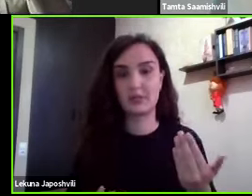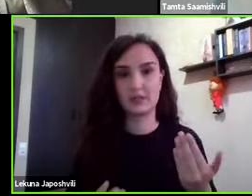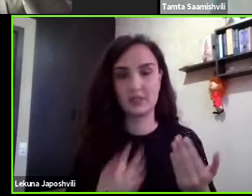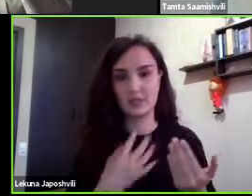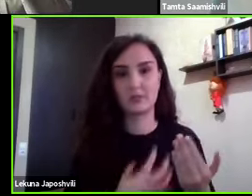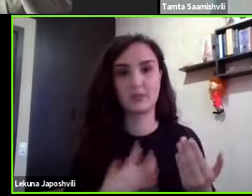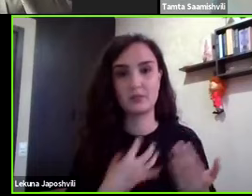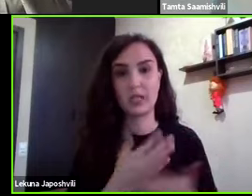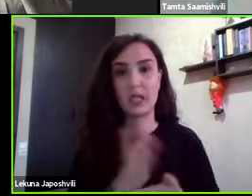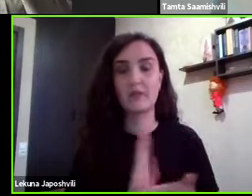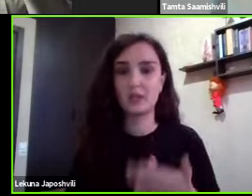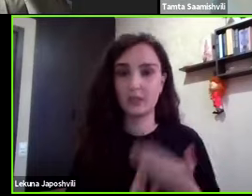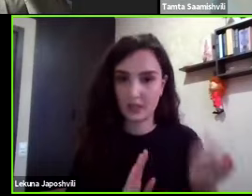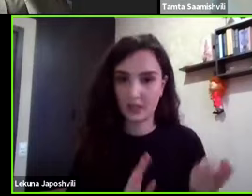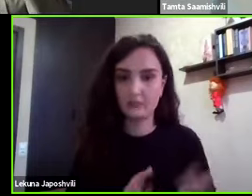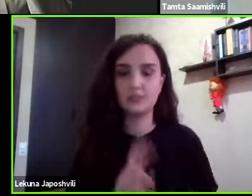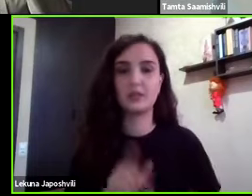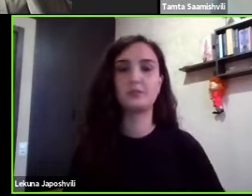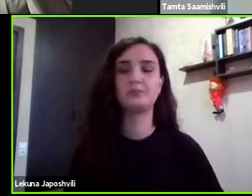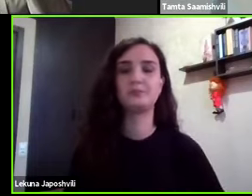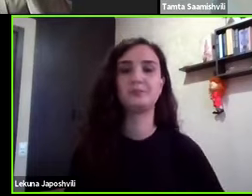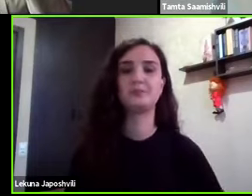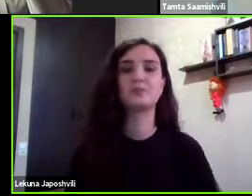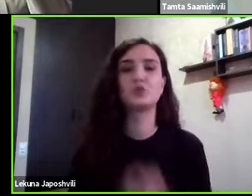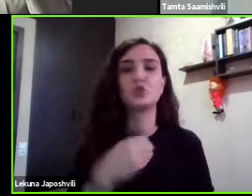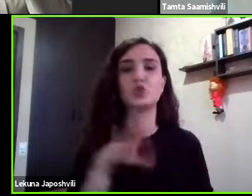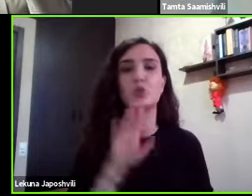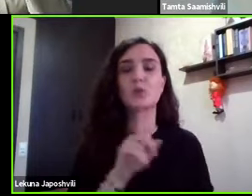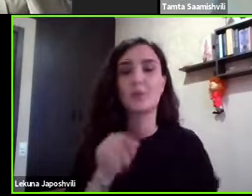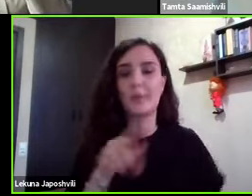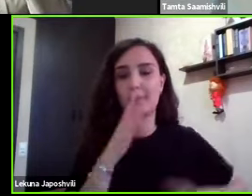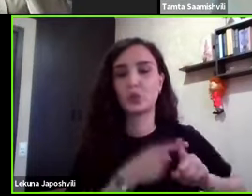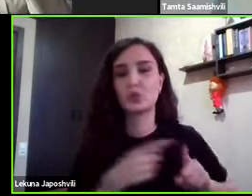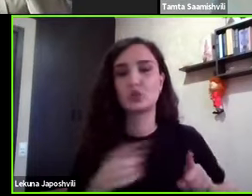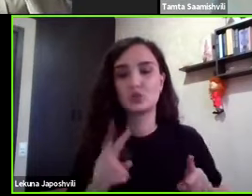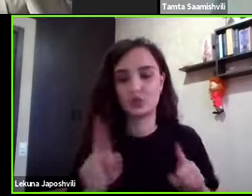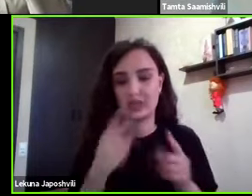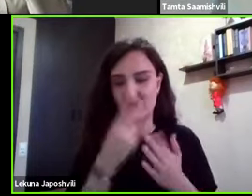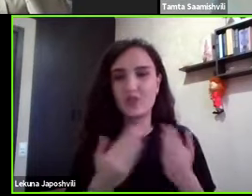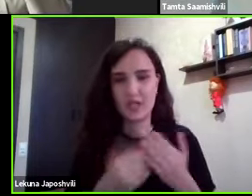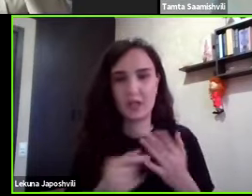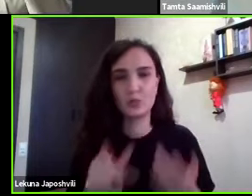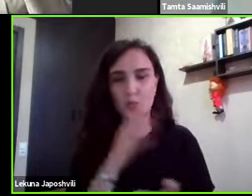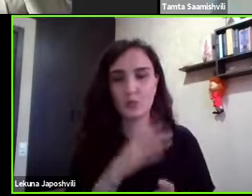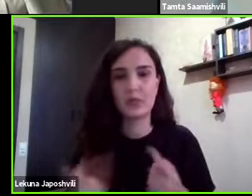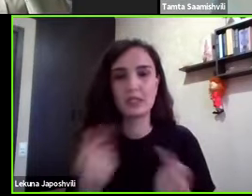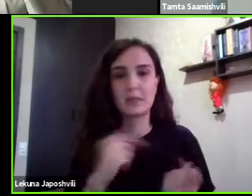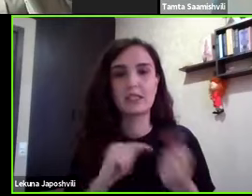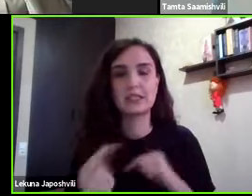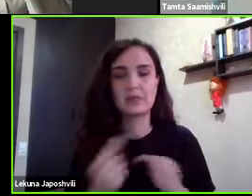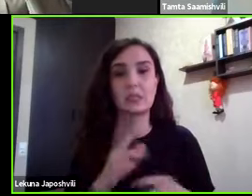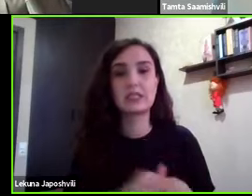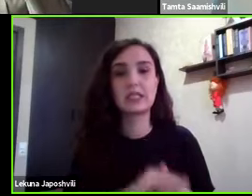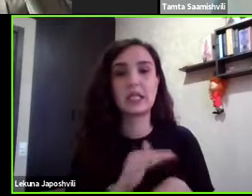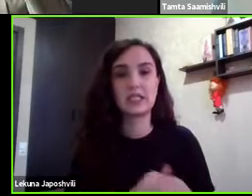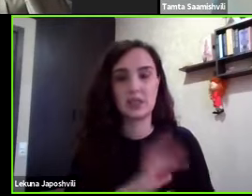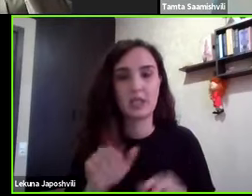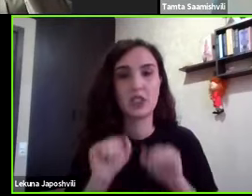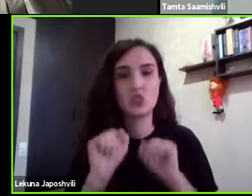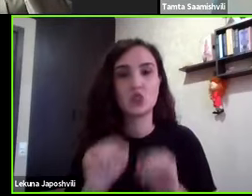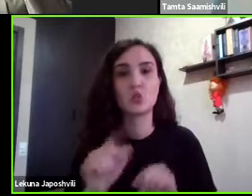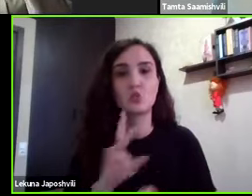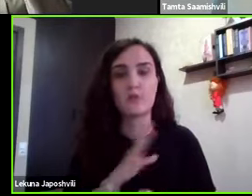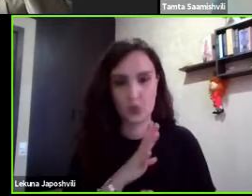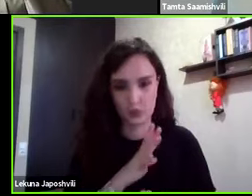გამოჯამთელების ნახევარია. ჯობს რომ აი ამ პერიოდში და გვიჩვენა ამ დრომ, რომ ერთმანეთის მიმართ სიკეთით და მხარდაჭერით